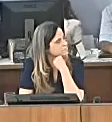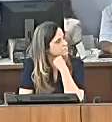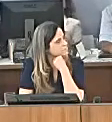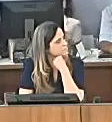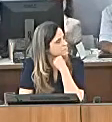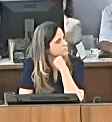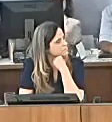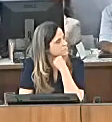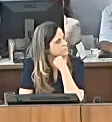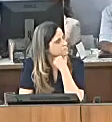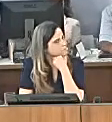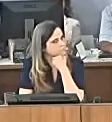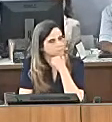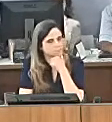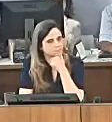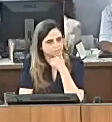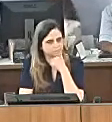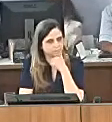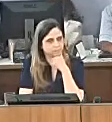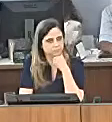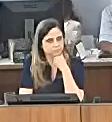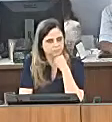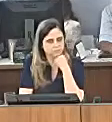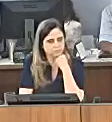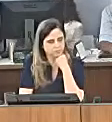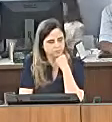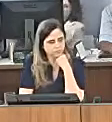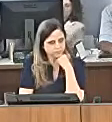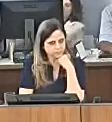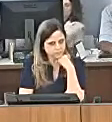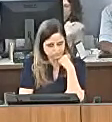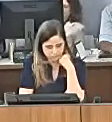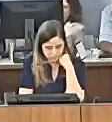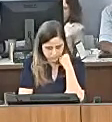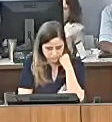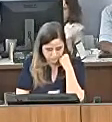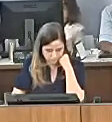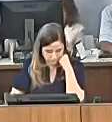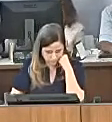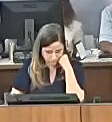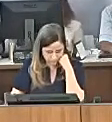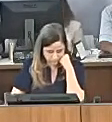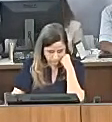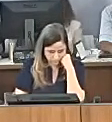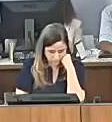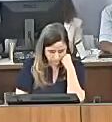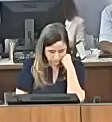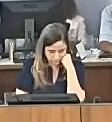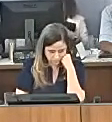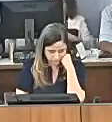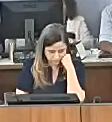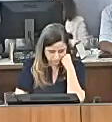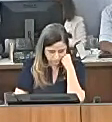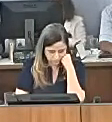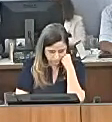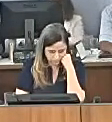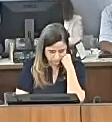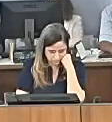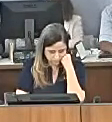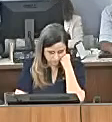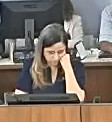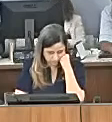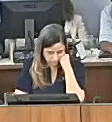assimilar então se não tivesse os profissionais qualificados para entender para tratar com essas pessoas